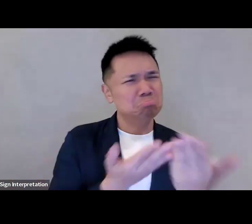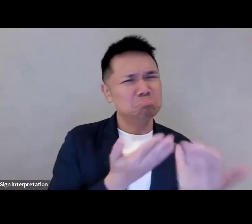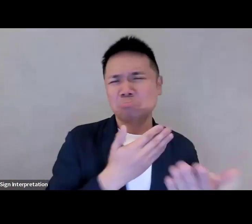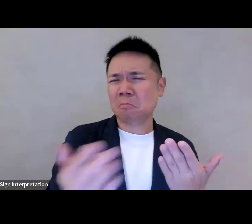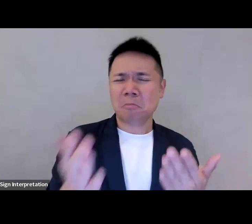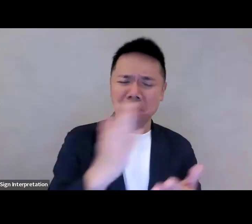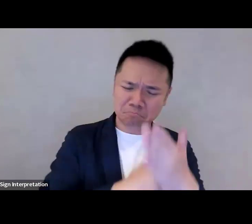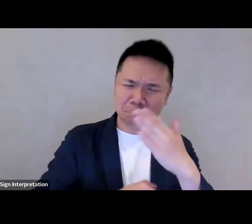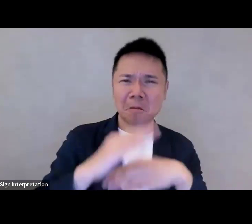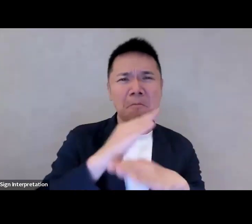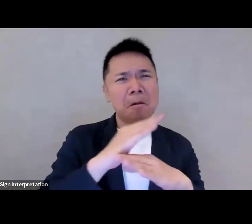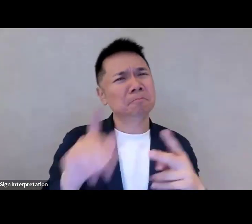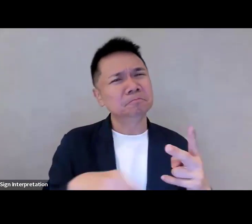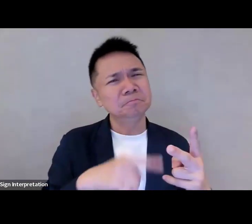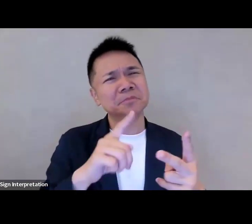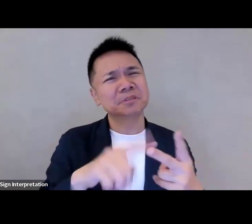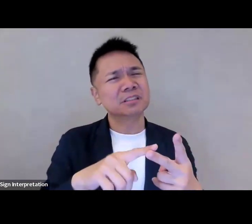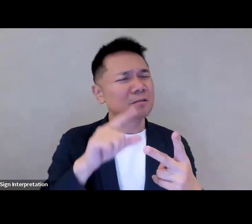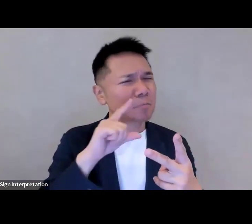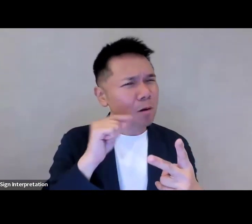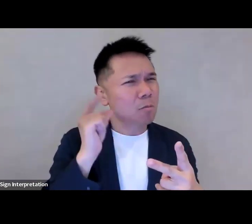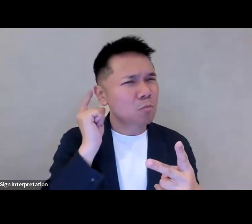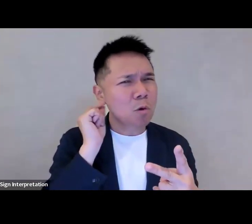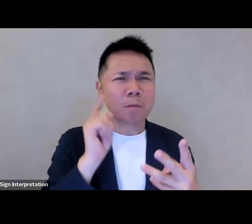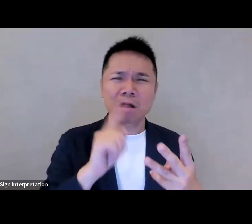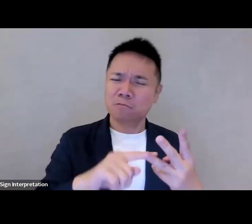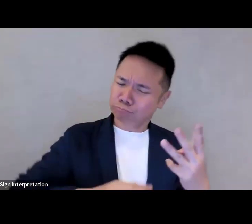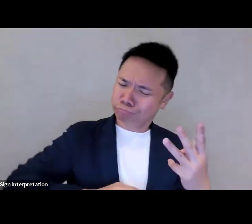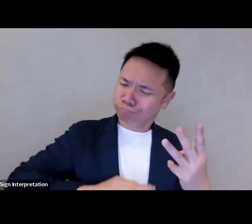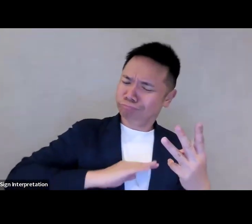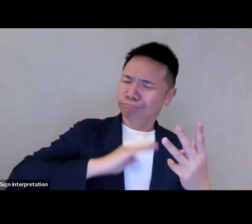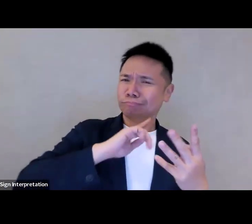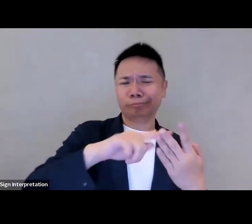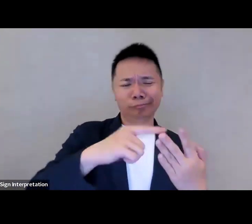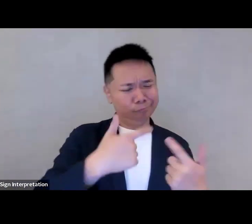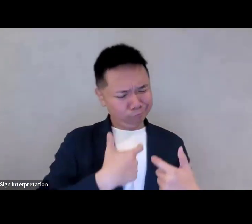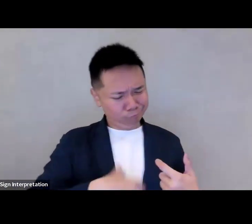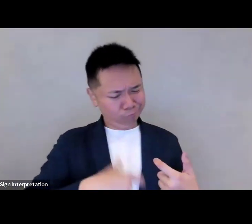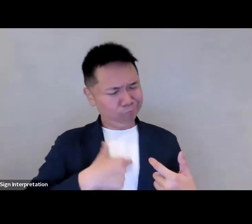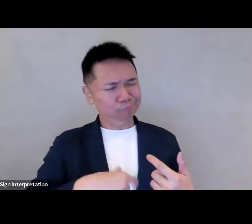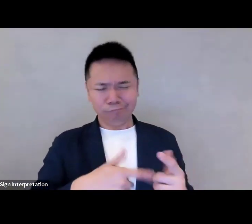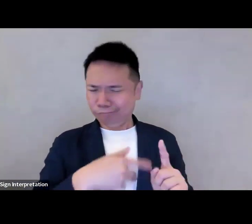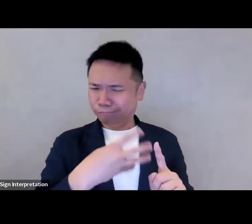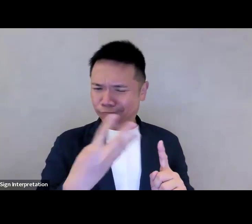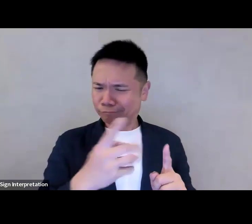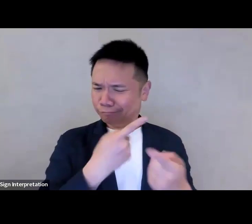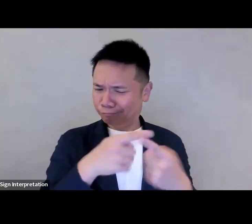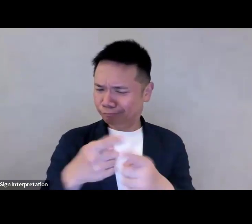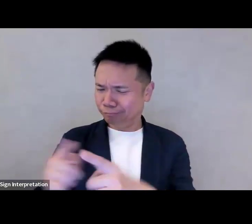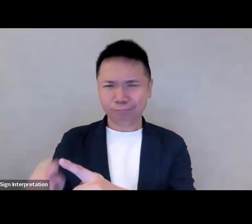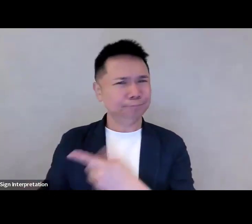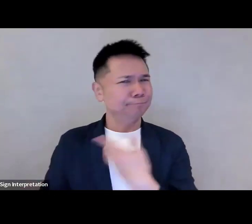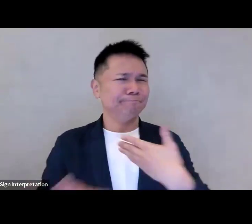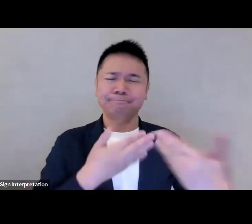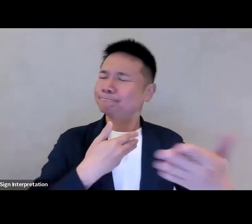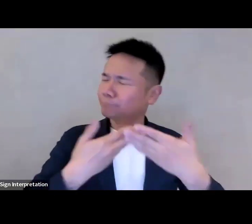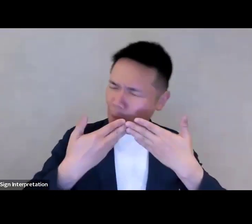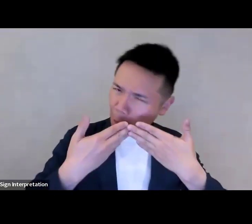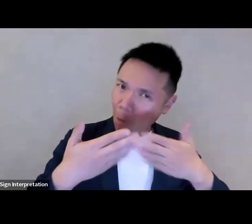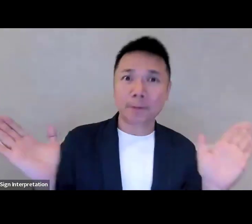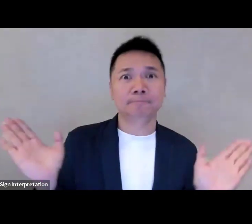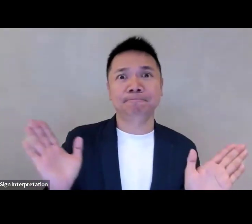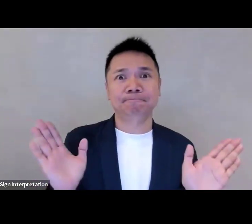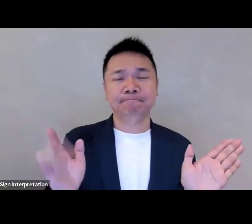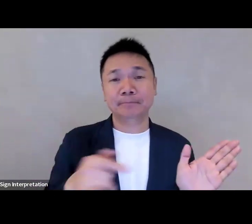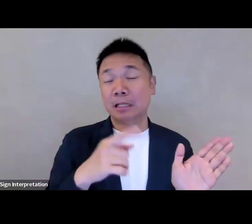他就去推动每个我们的这些，对于我们的这些残疾社